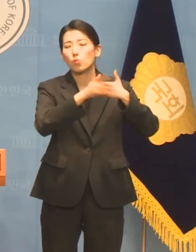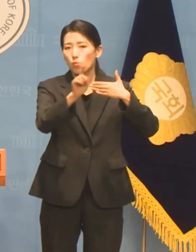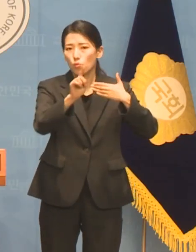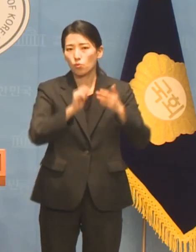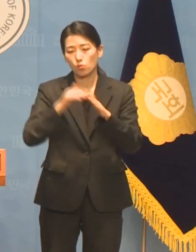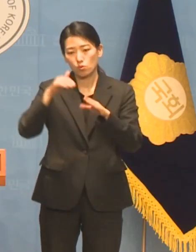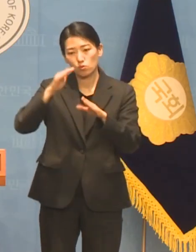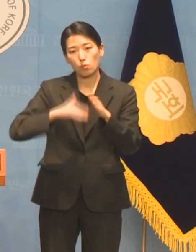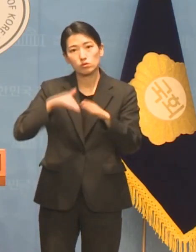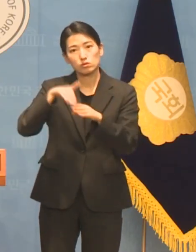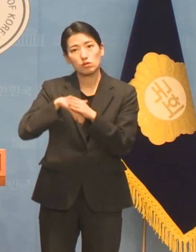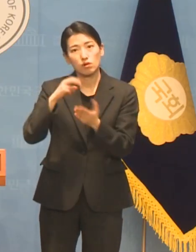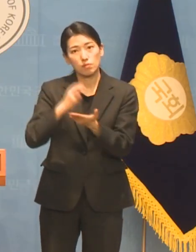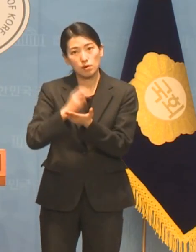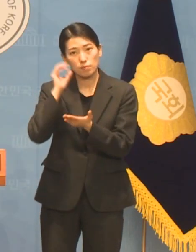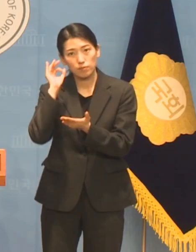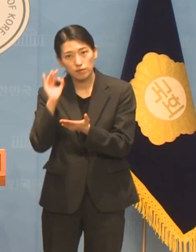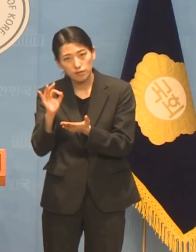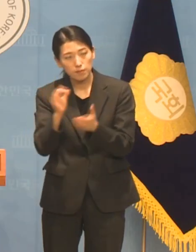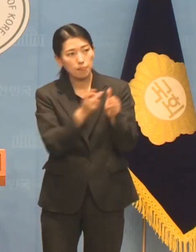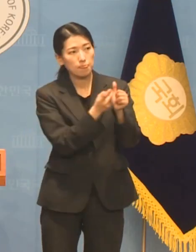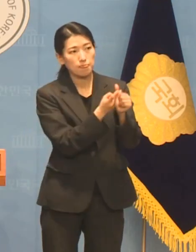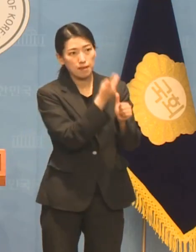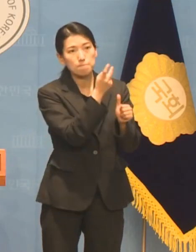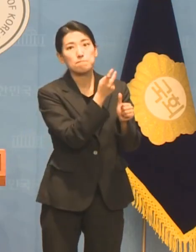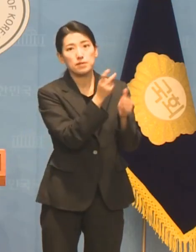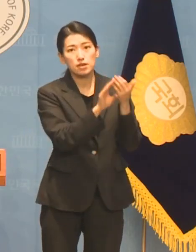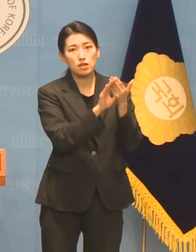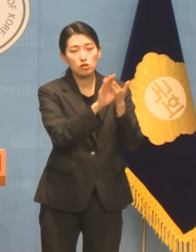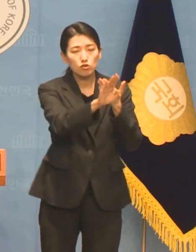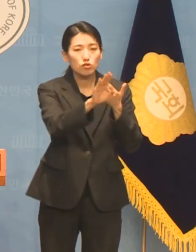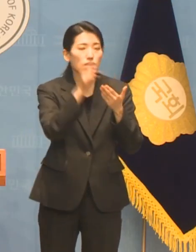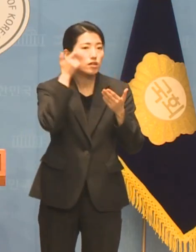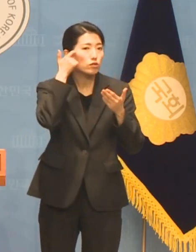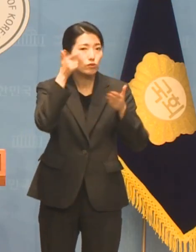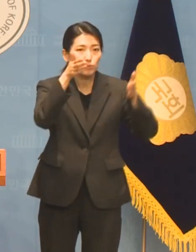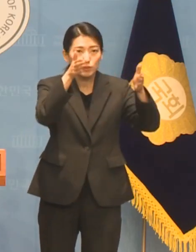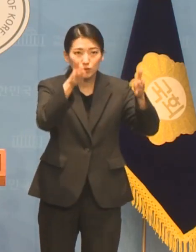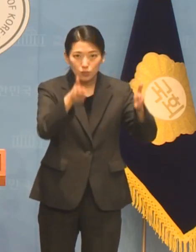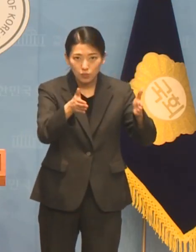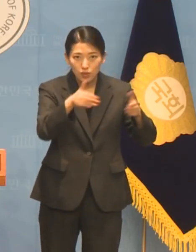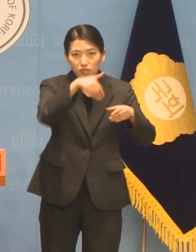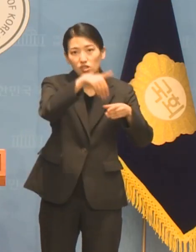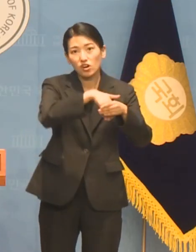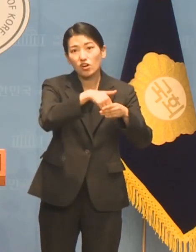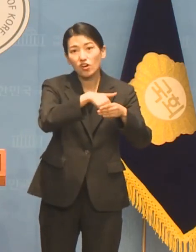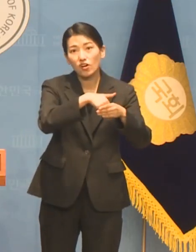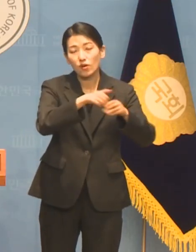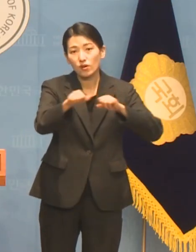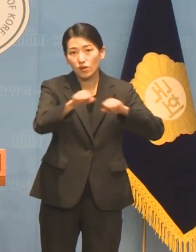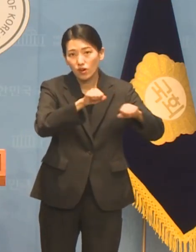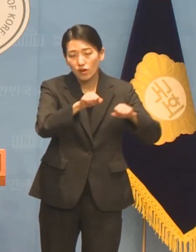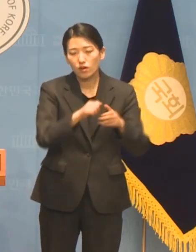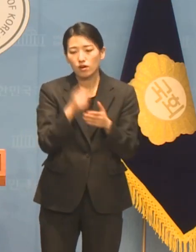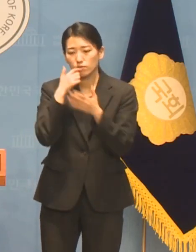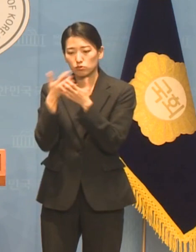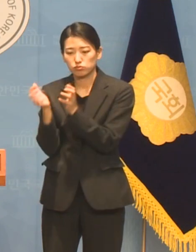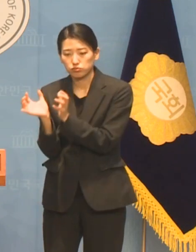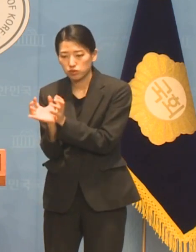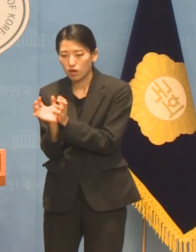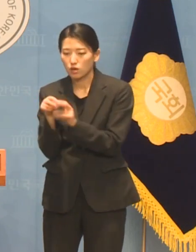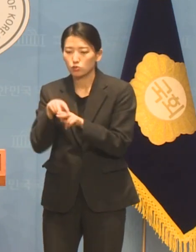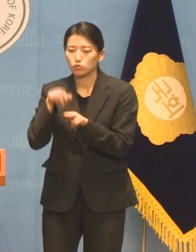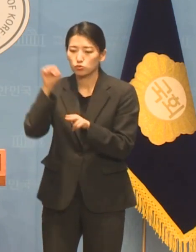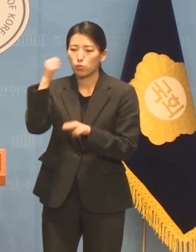제90조에 따르면 선거의 실시가 확정된 때부터 선거일까지 더불어민주당 등 정당 명칭과 후보자 등이 언급된